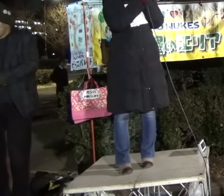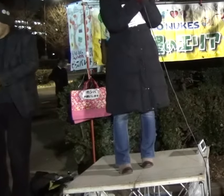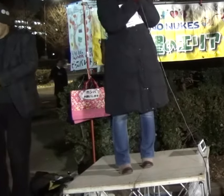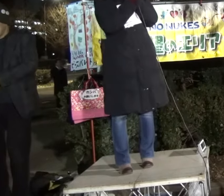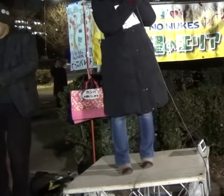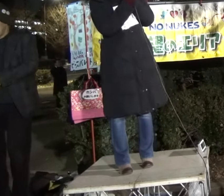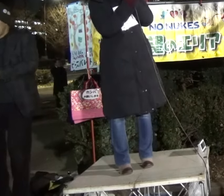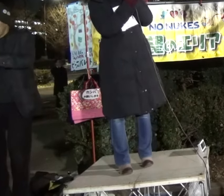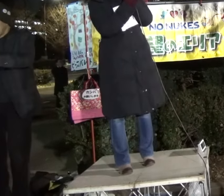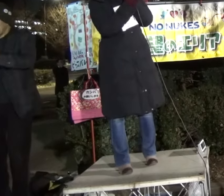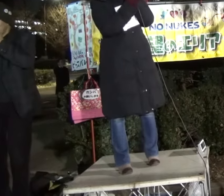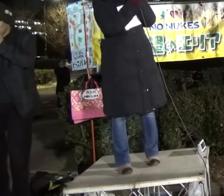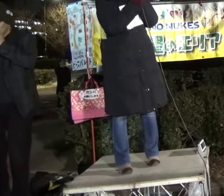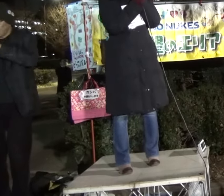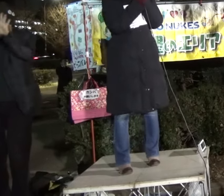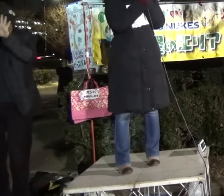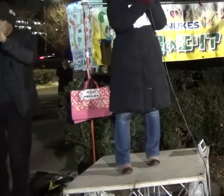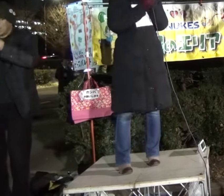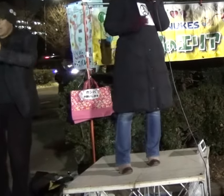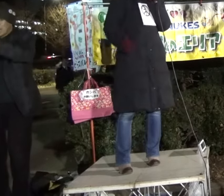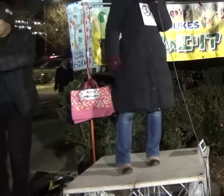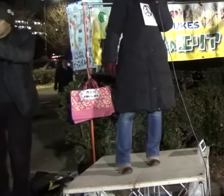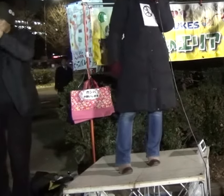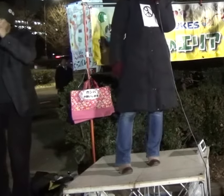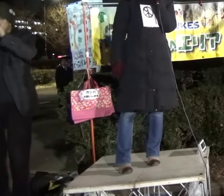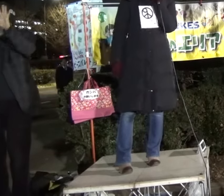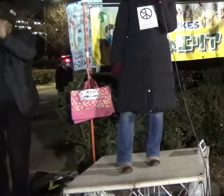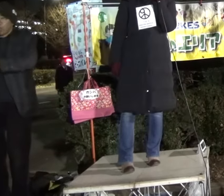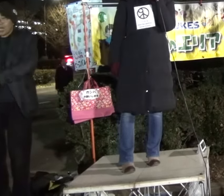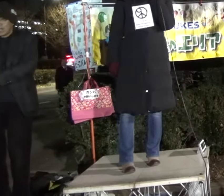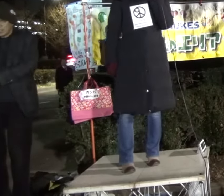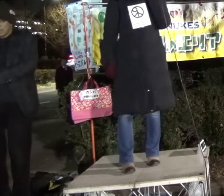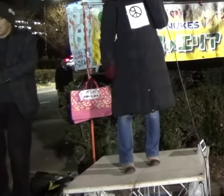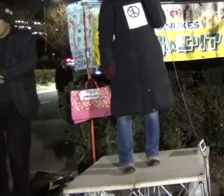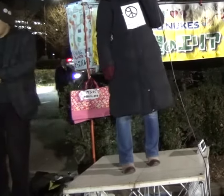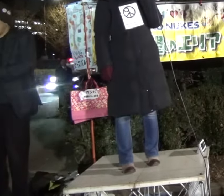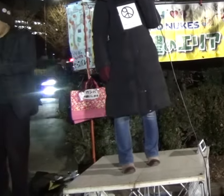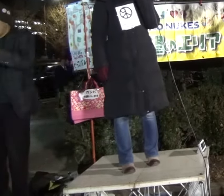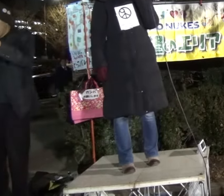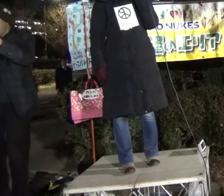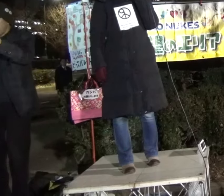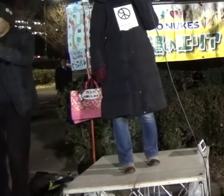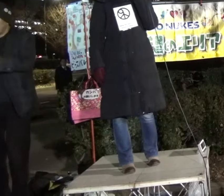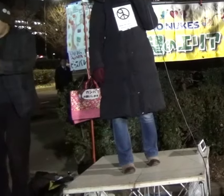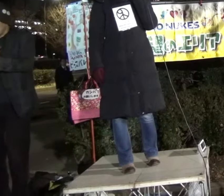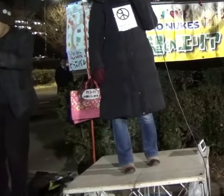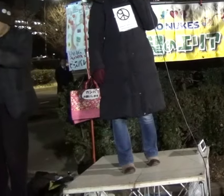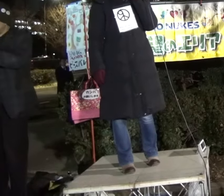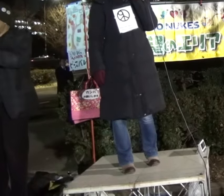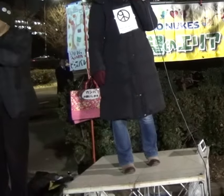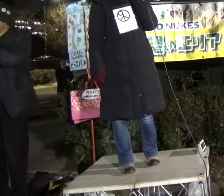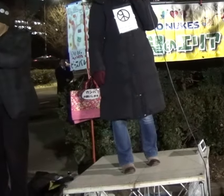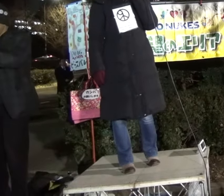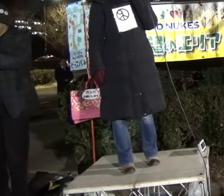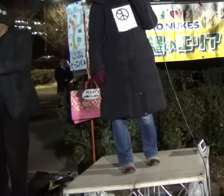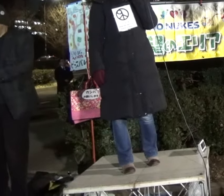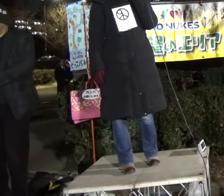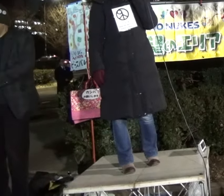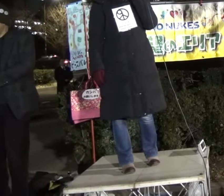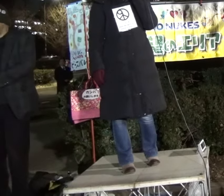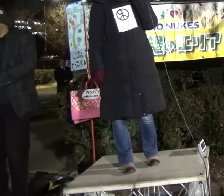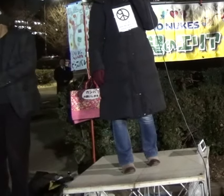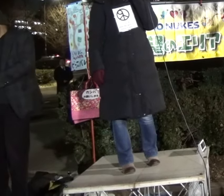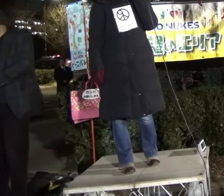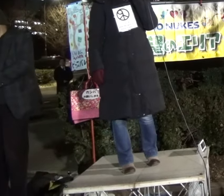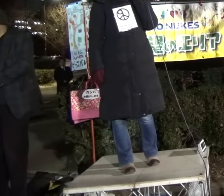でしょ、知らないんだから、 知らないよね。 僕は今日 Facebook 見てて、あ、こんなにすごい映画があるんだ、素晴らしいな、